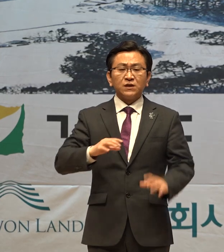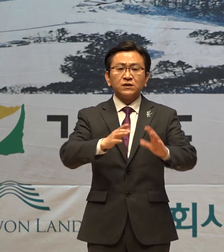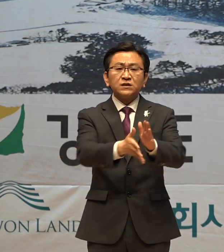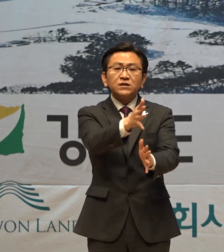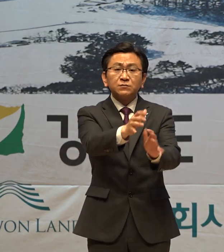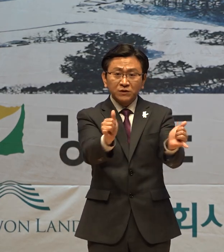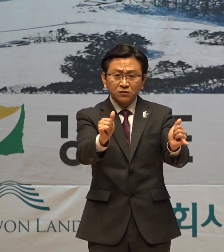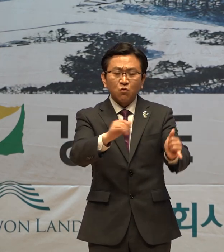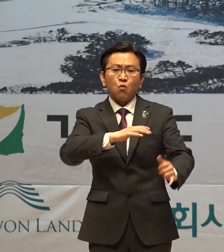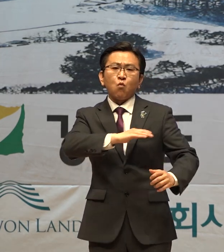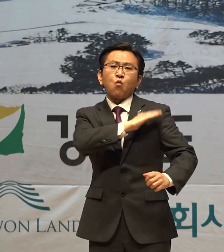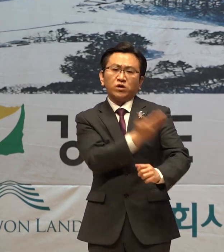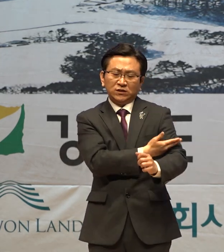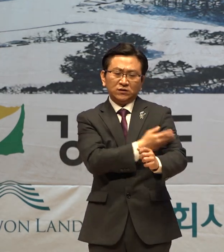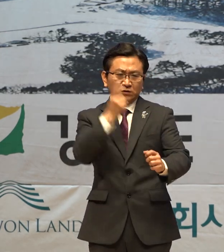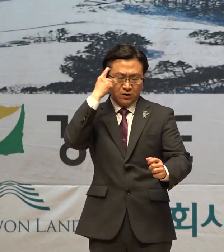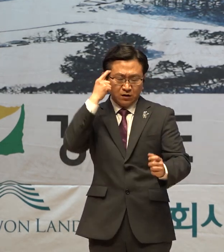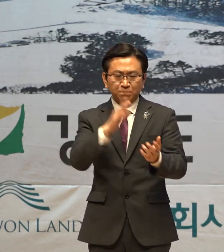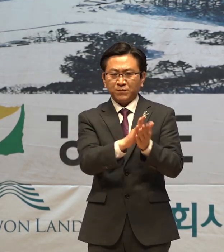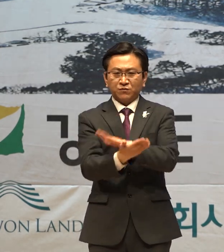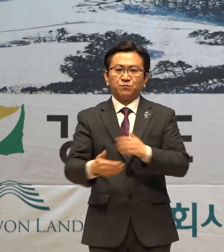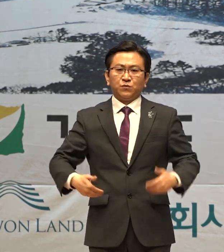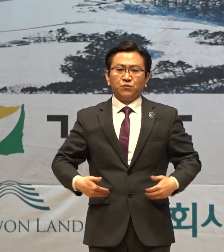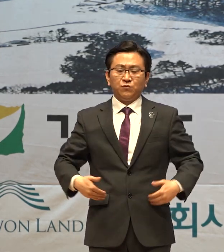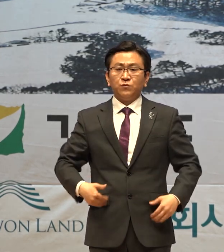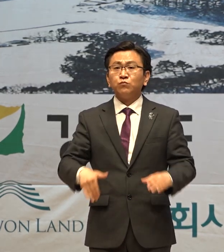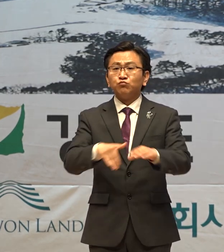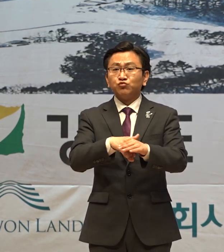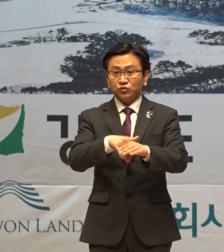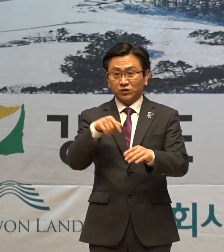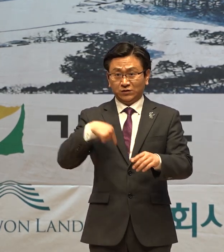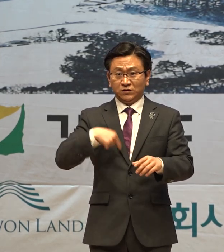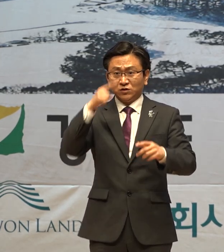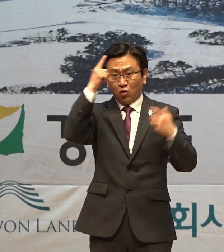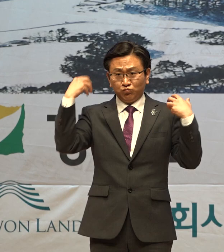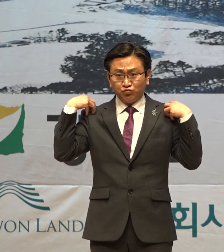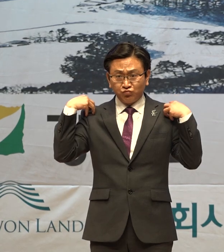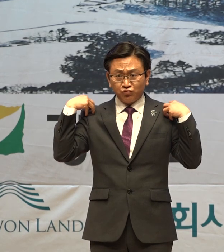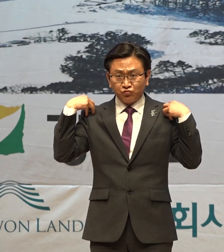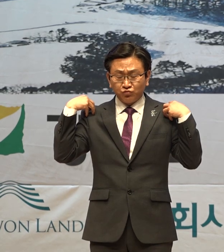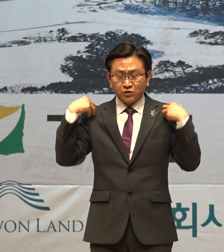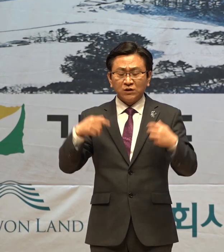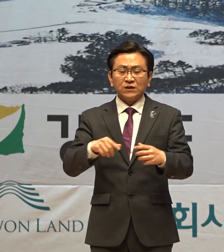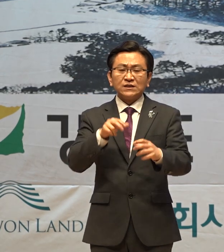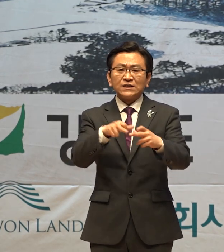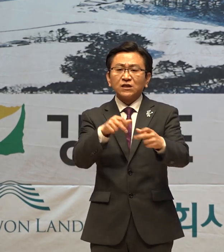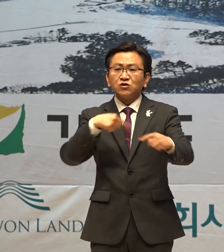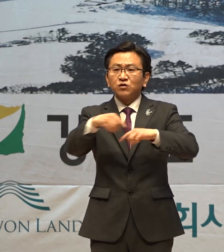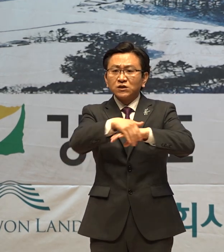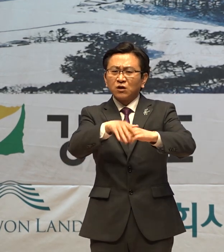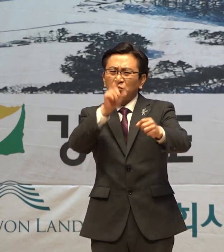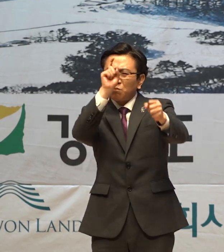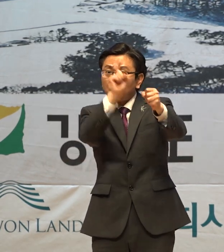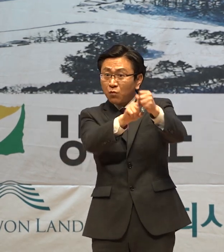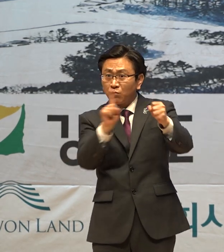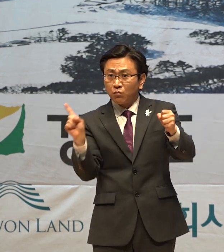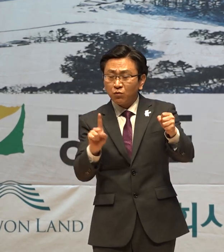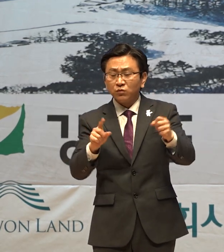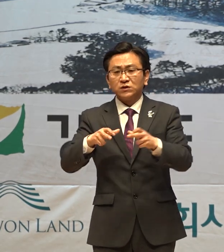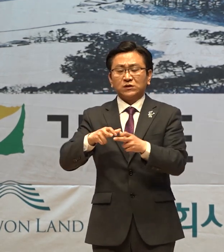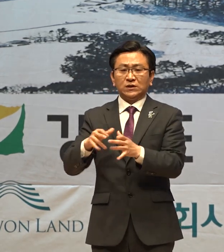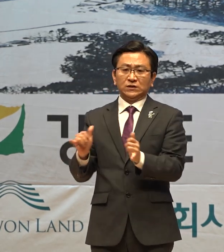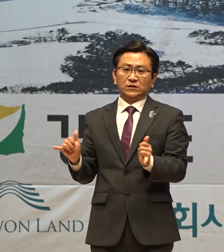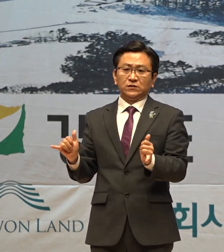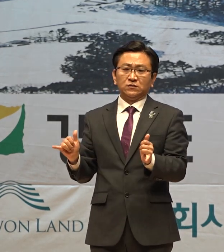권리로 인식해야 합니다. 문재인 정부의 장애인 정책 최종 목표는